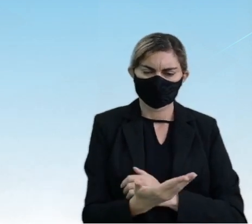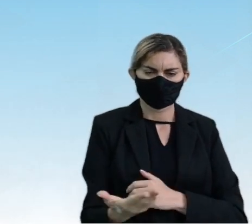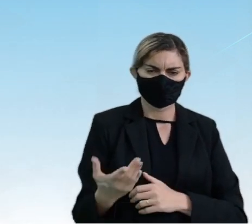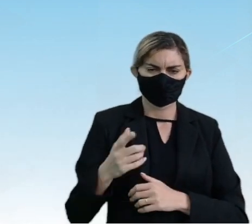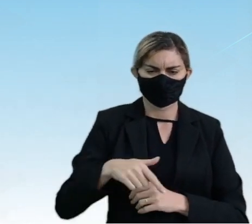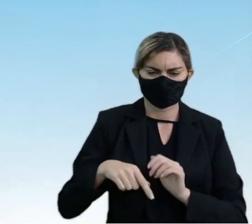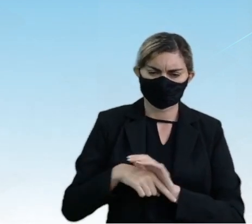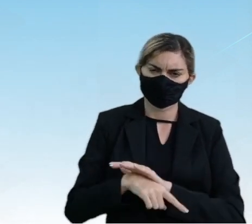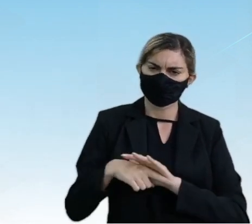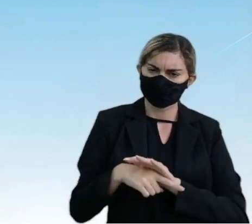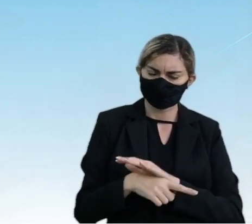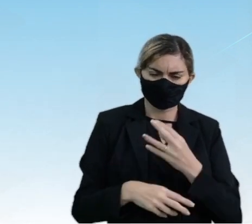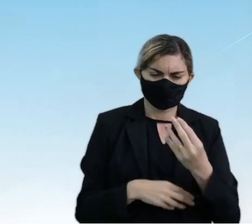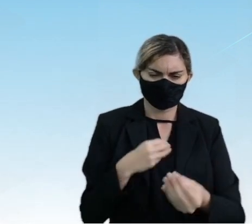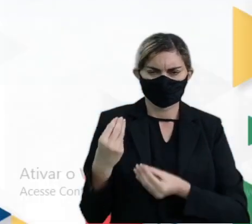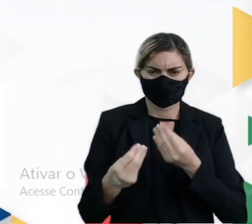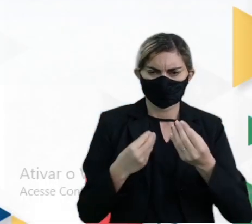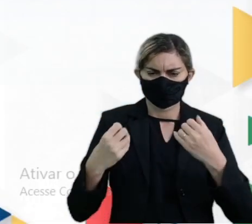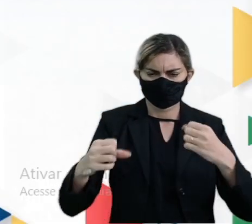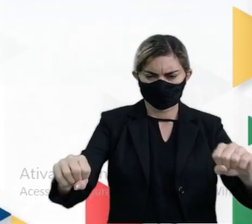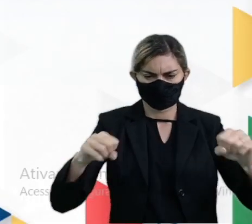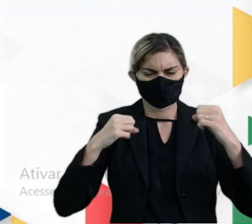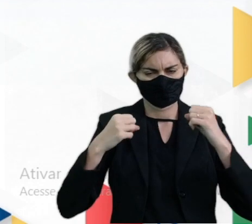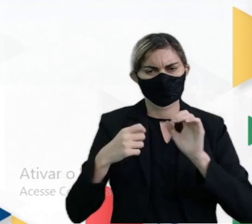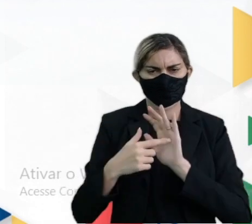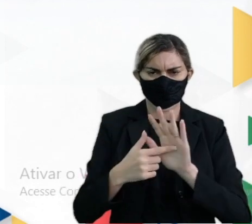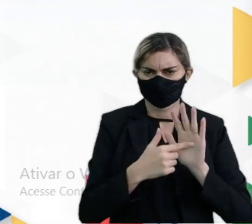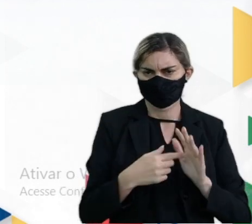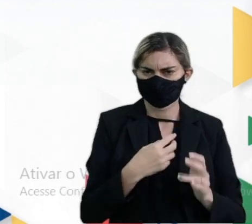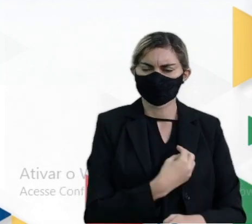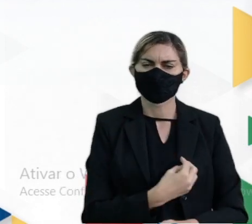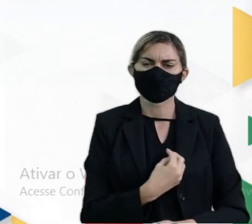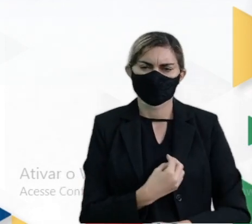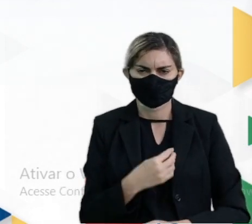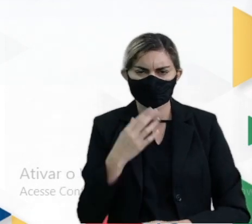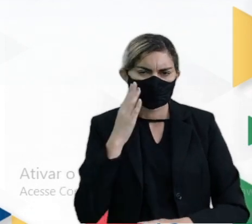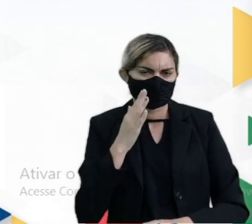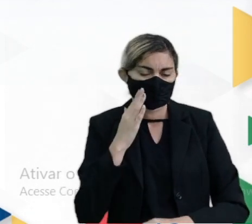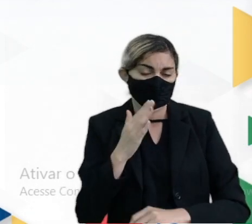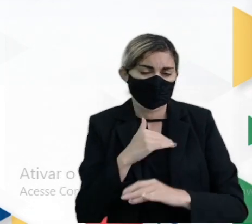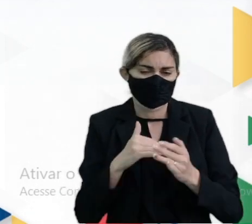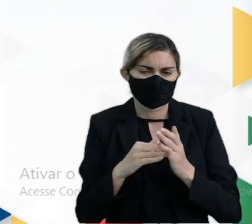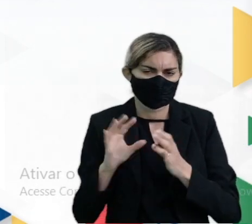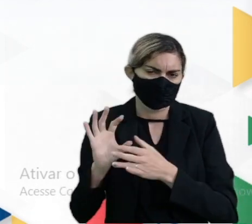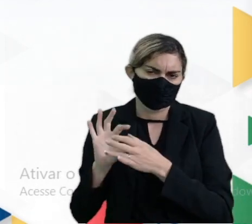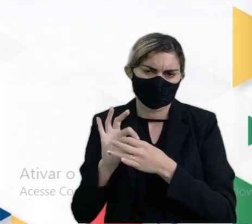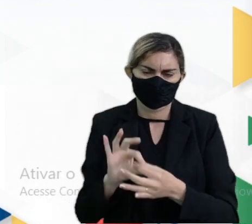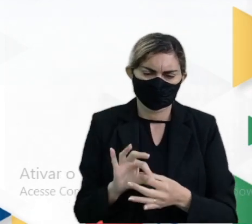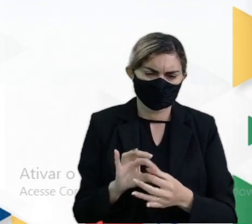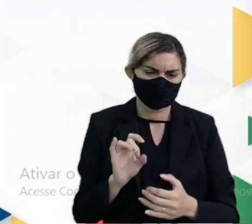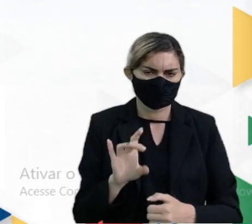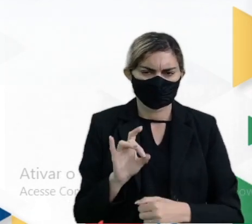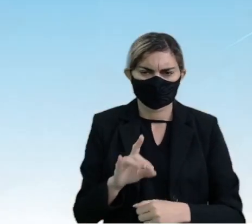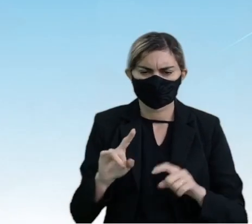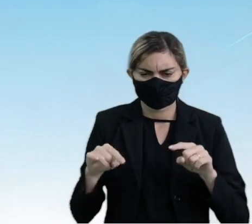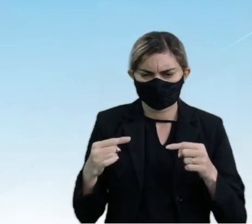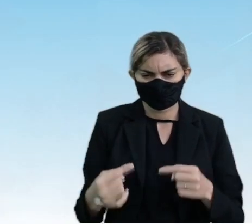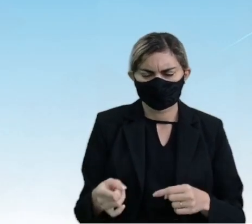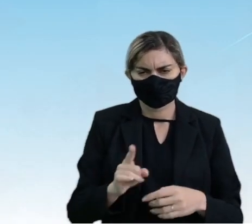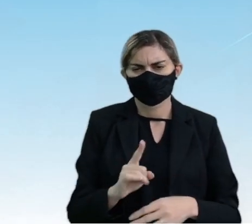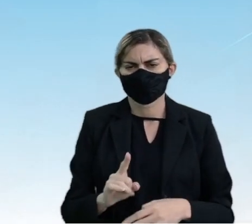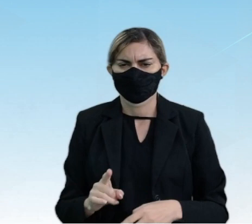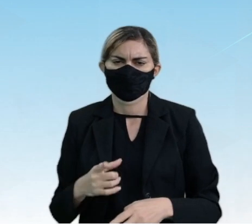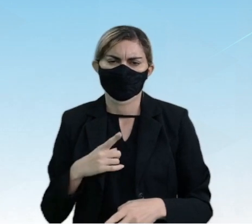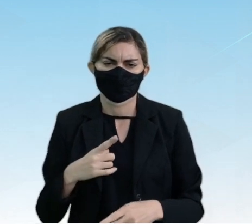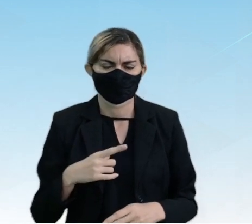vocês pesquisem como a ginástica ela se apresentam em sua vida, então entenda todo o contexto dela e não só a ginástica competitiva. Por exemplo, pega a